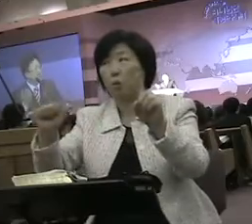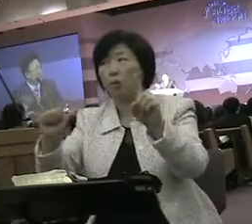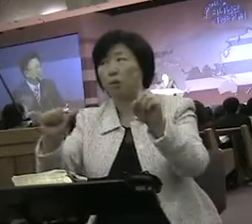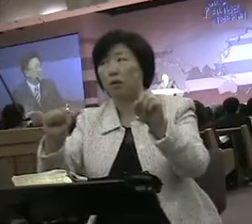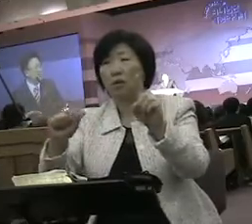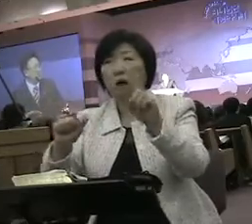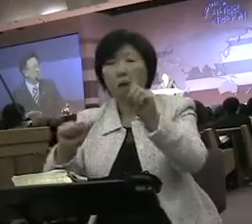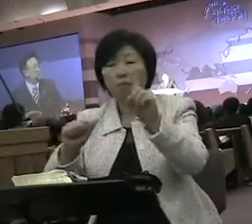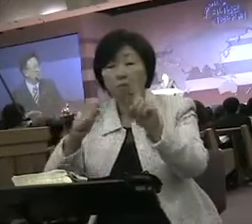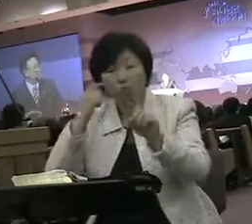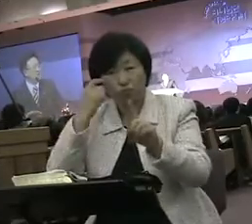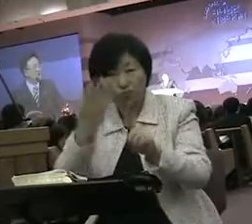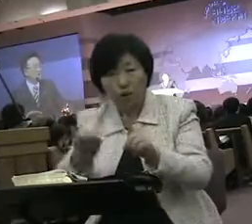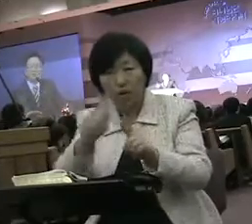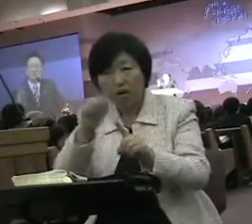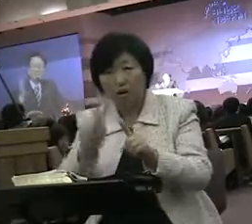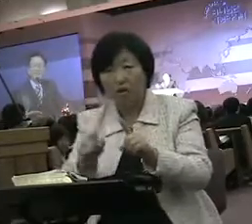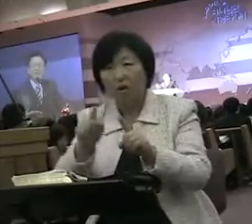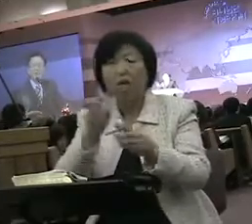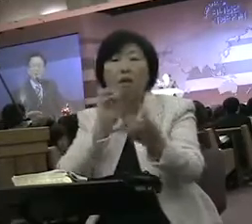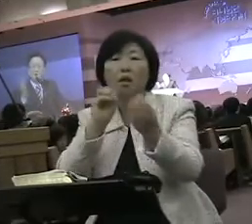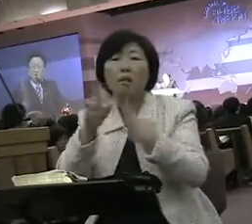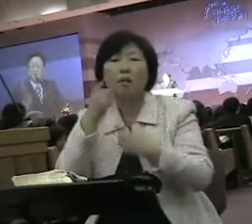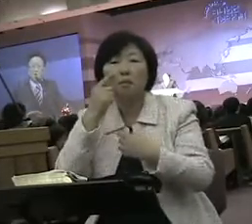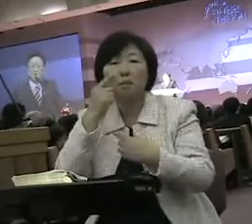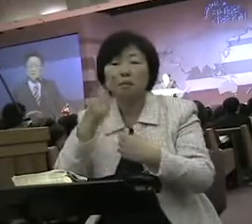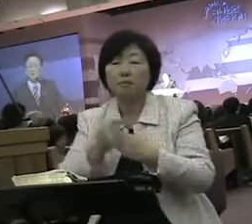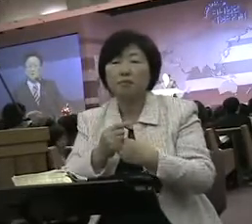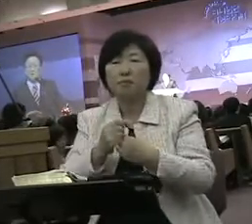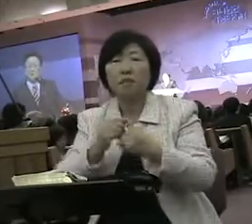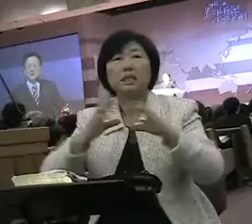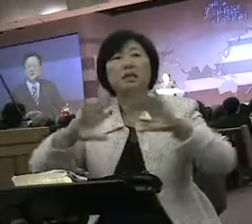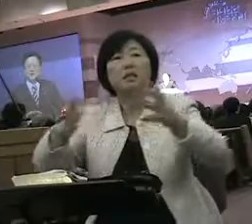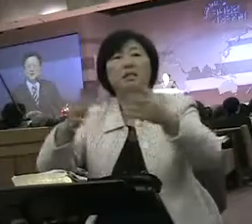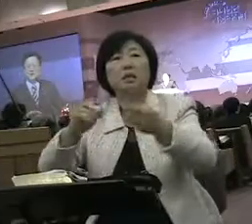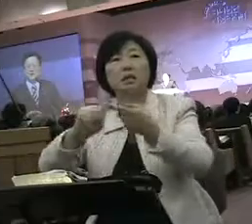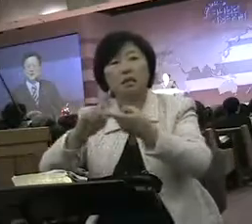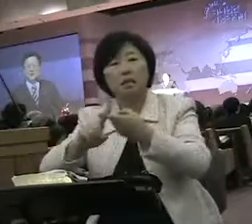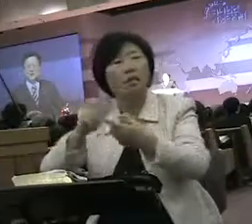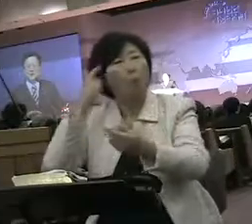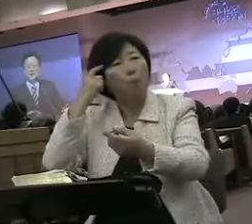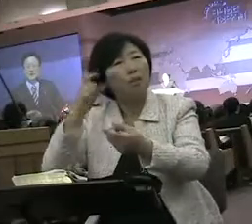물어보겠습니다. 한번 대답해 보십시오. 여러분, 시대에 대해서 고민하신 적이 있습니까?